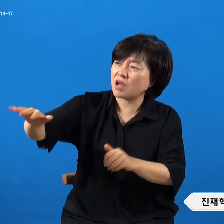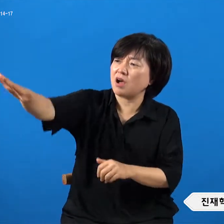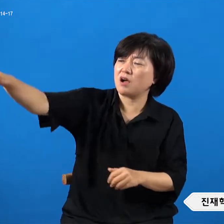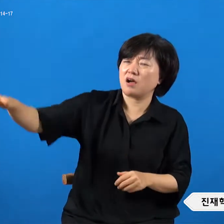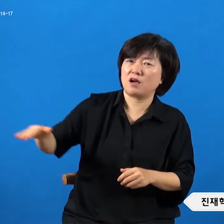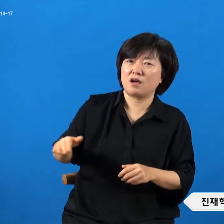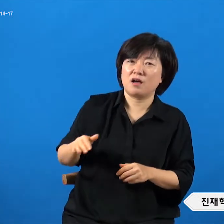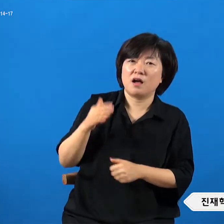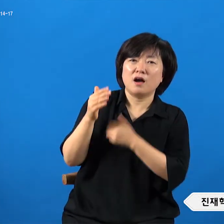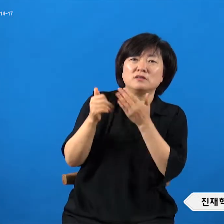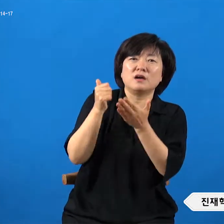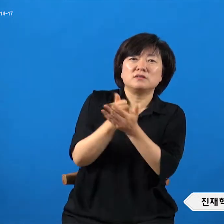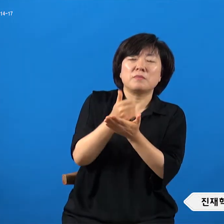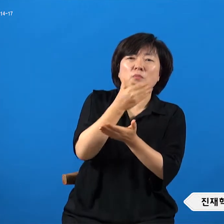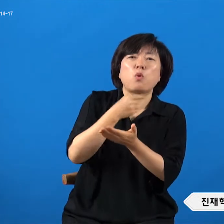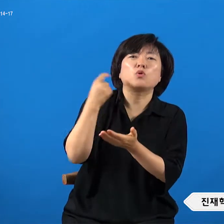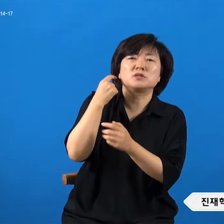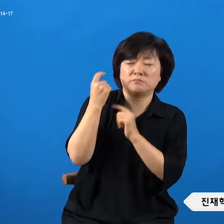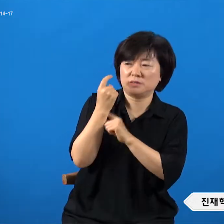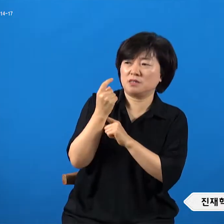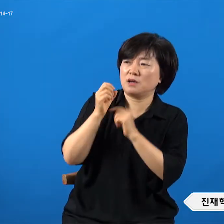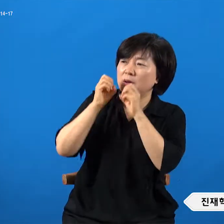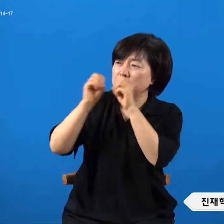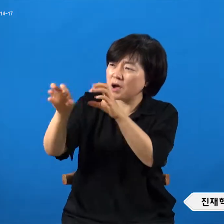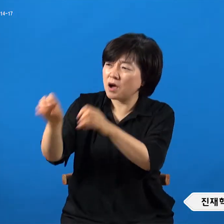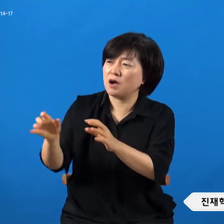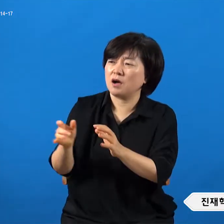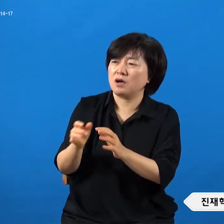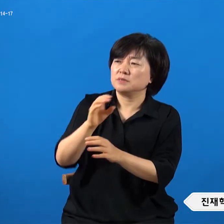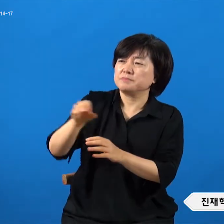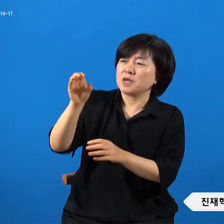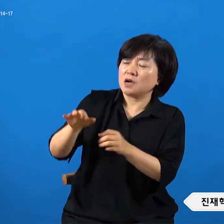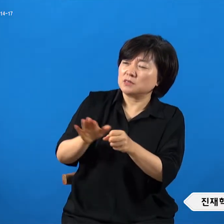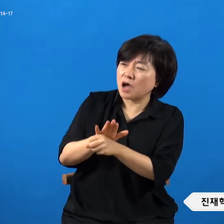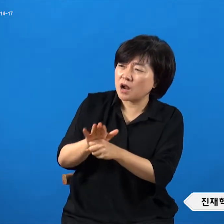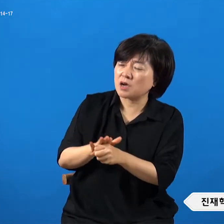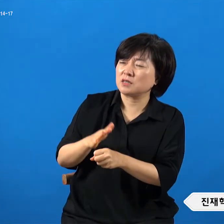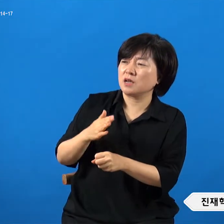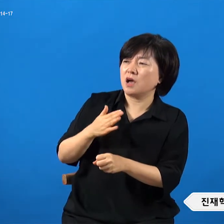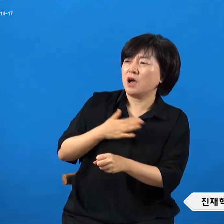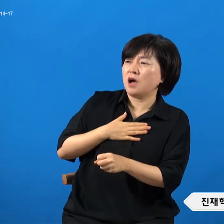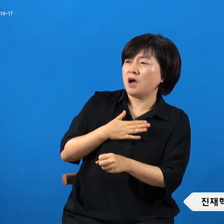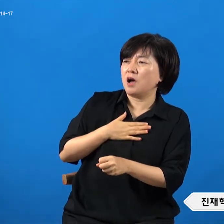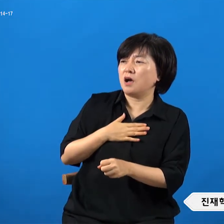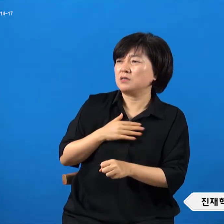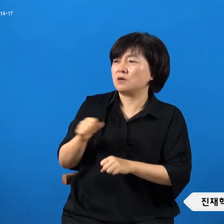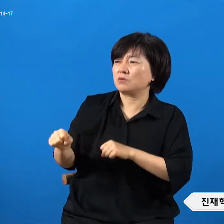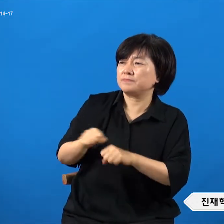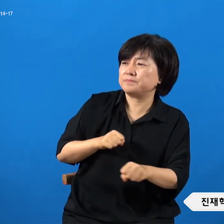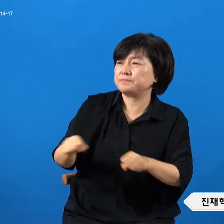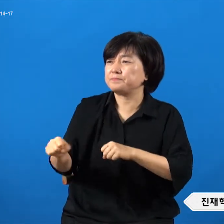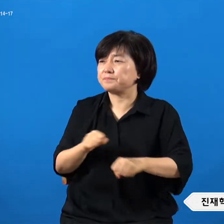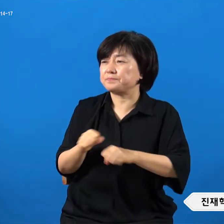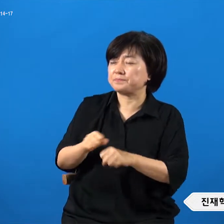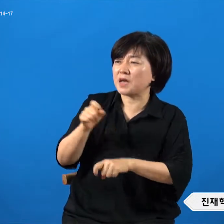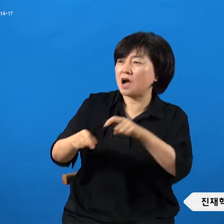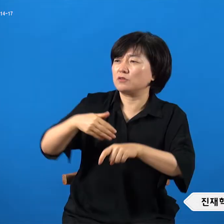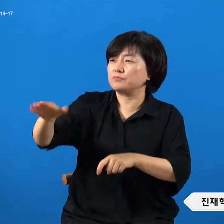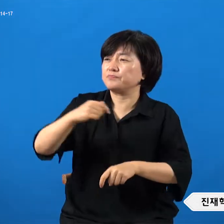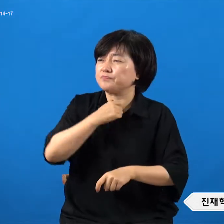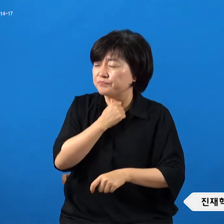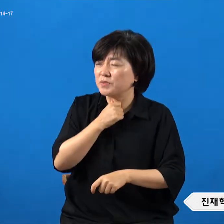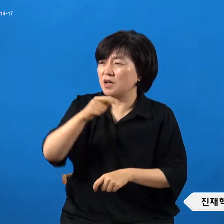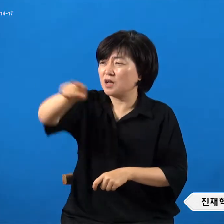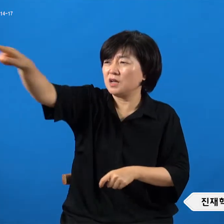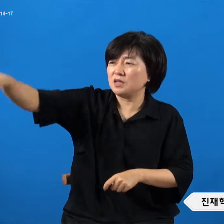내게 임하신 하나님의 사랑, 그 십자가의 사랑이 나를 강권하십니다. 움직이게 하십니다. 가게